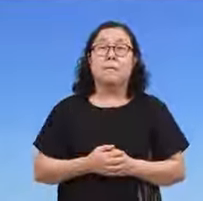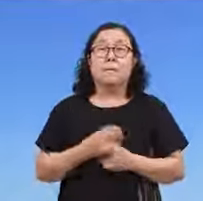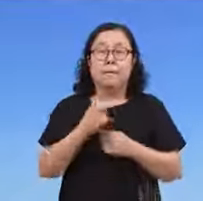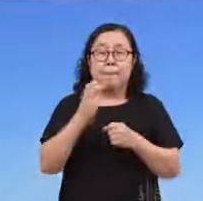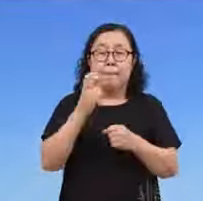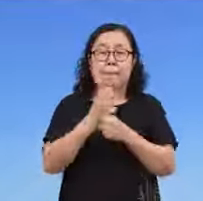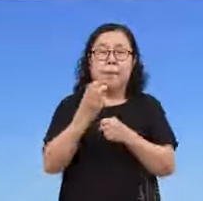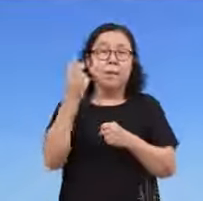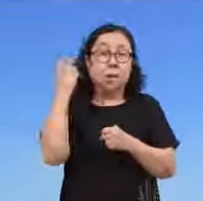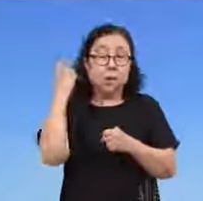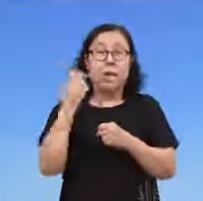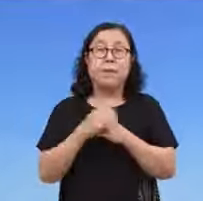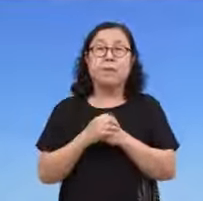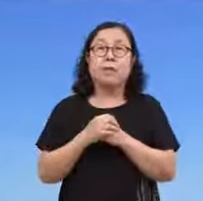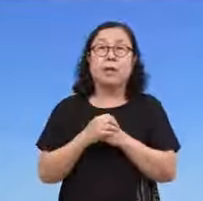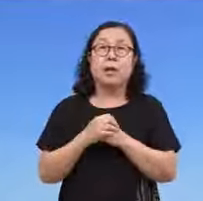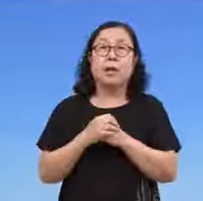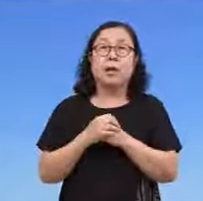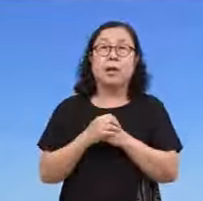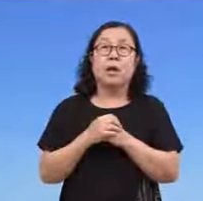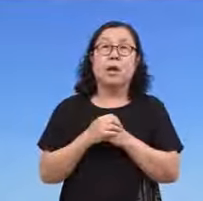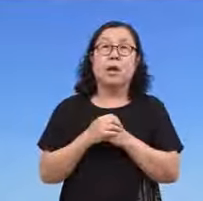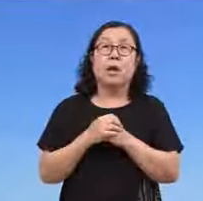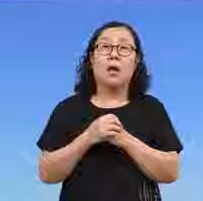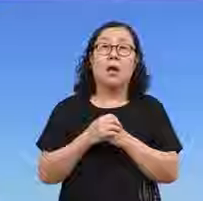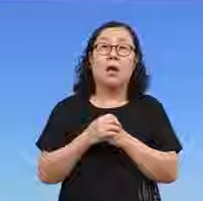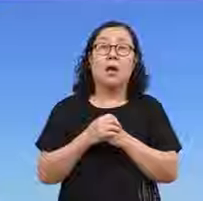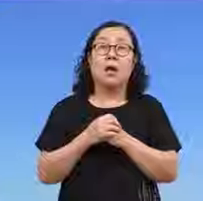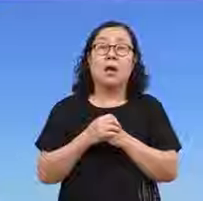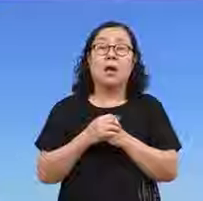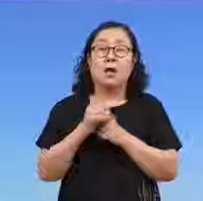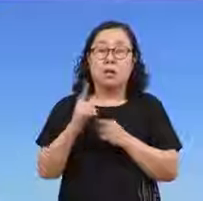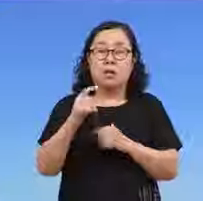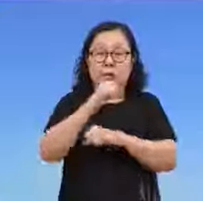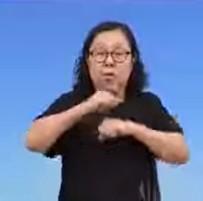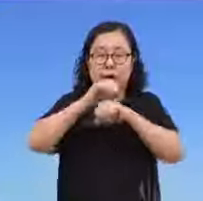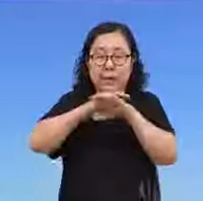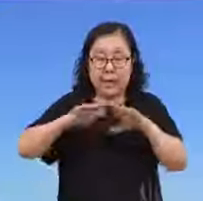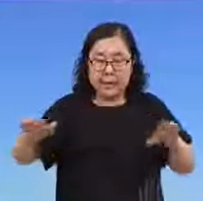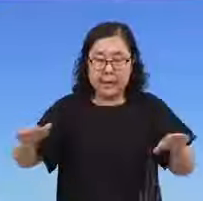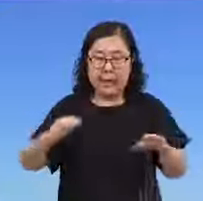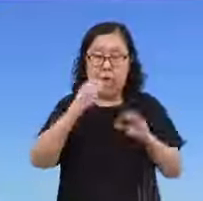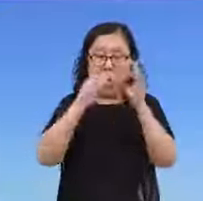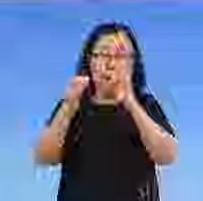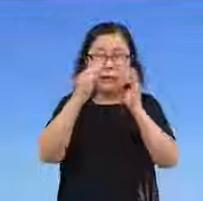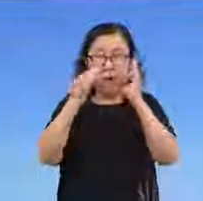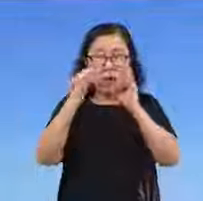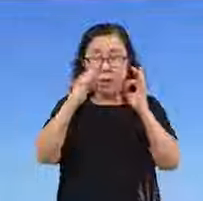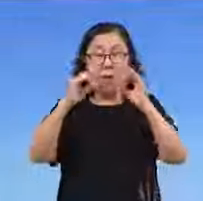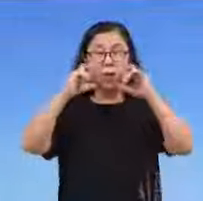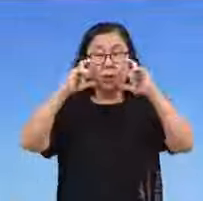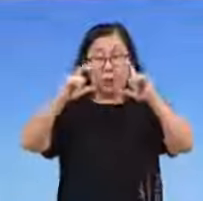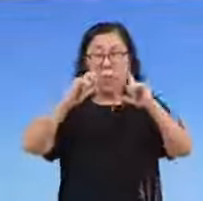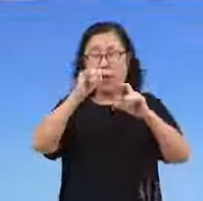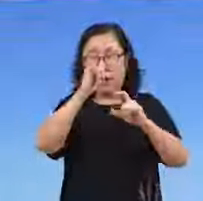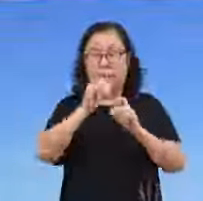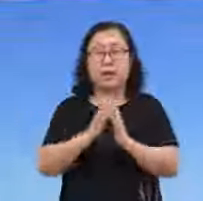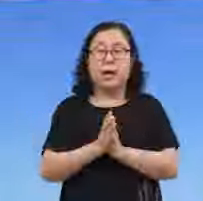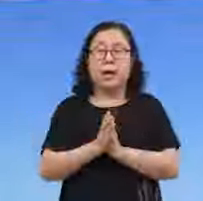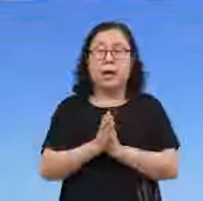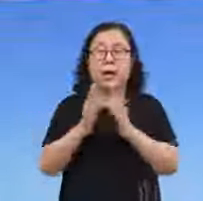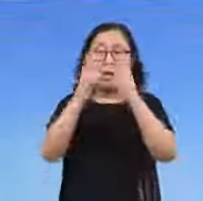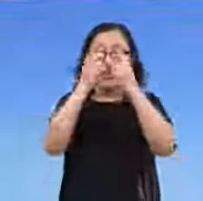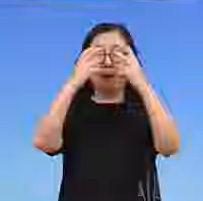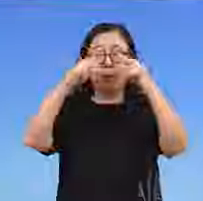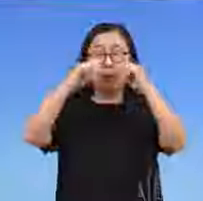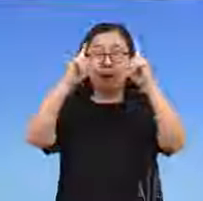그가 20년 전에 그 광야에서 너무너무 감격해서 외쳤던 그 선포, 창세기 28장